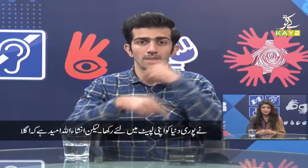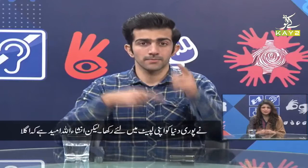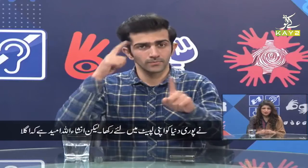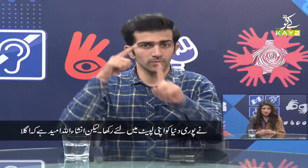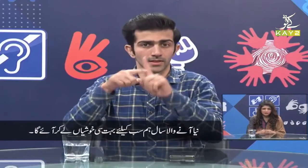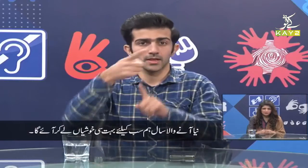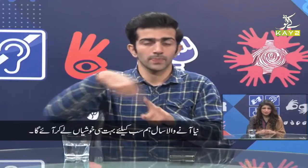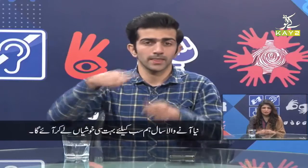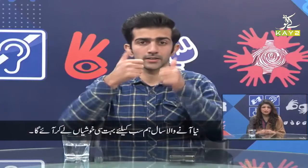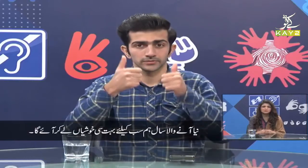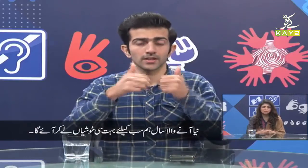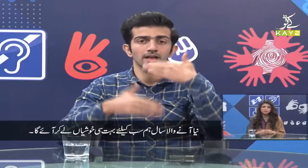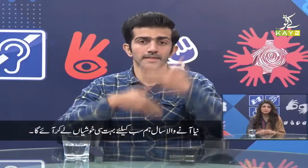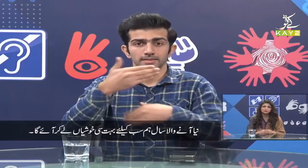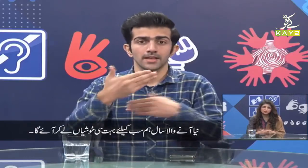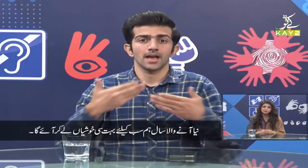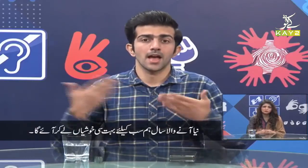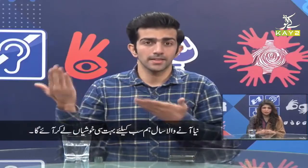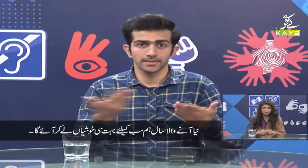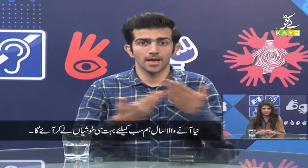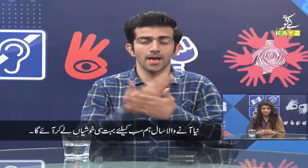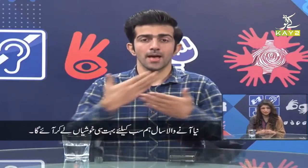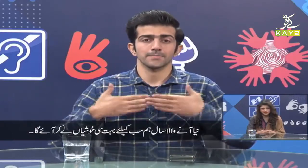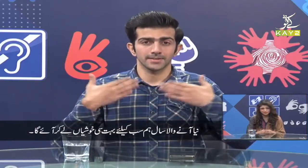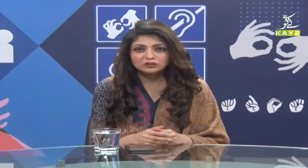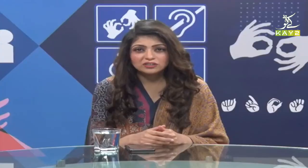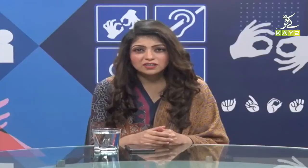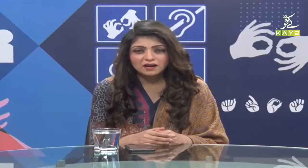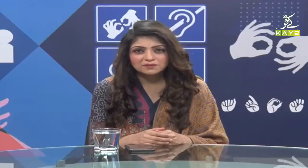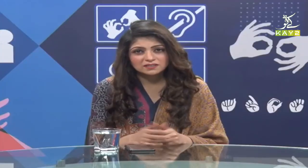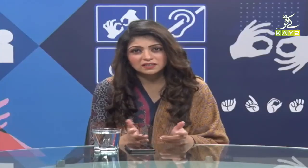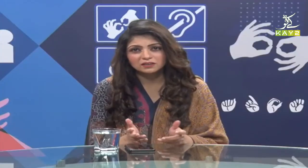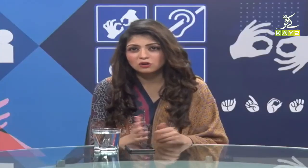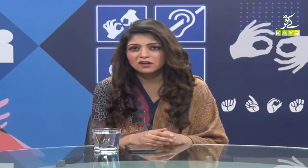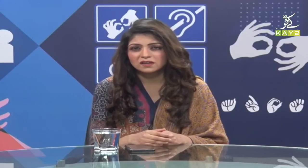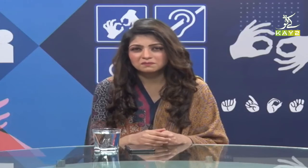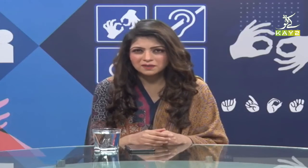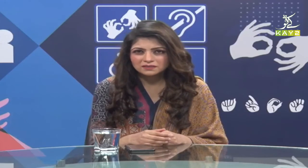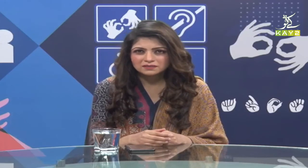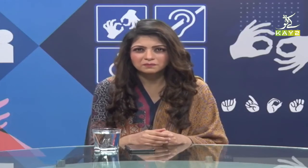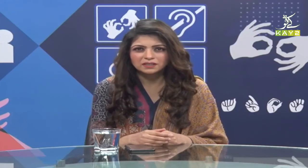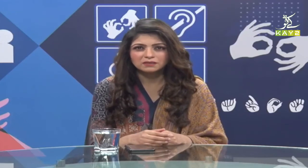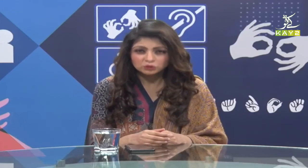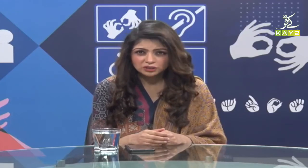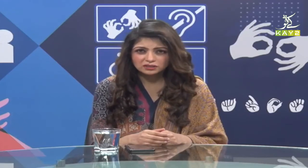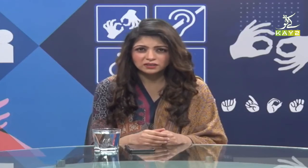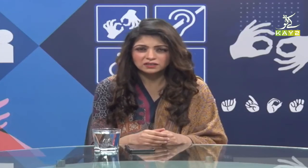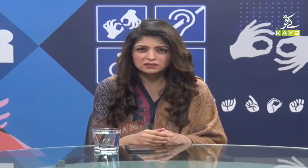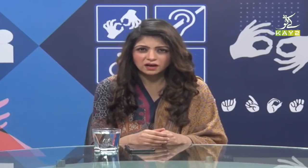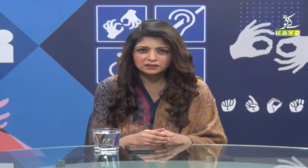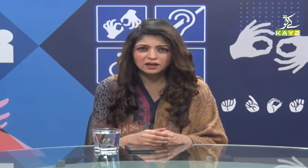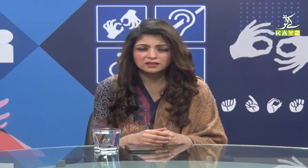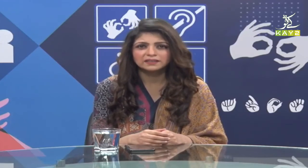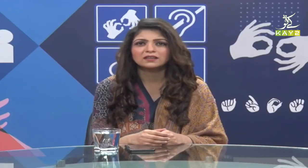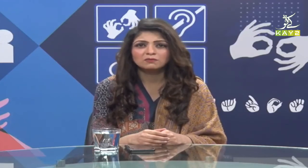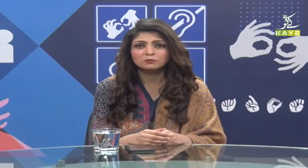कि अगला नया आने वाला साल हम सब के लिए बहुत सारी खुशियाँ लेके आएगा। तो जनाब, जैसे कि 2020 सबके लिए मुश्किल तरीन